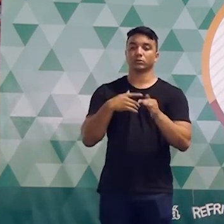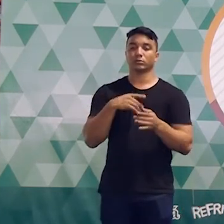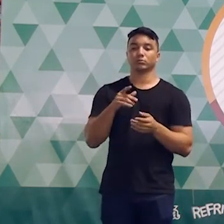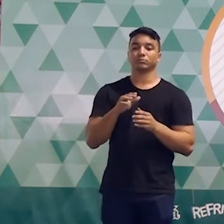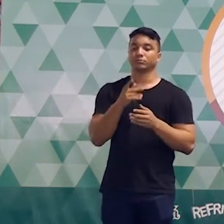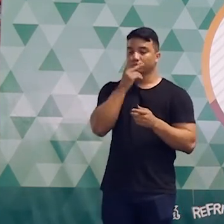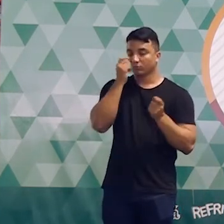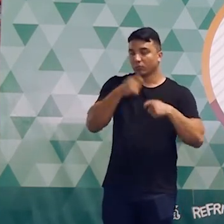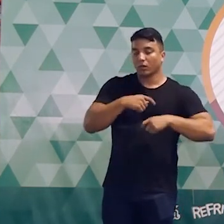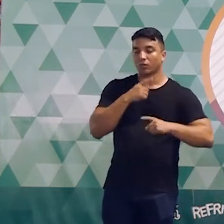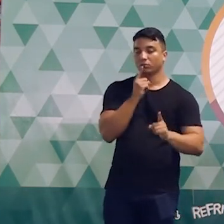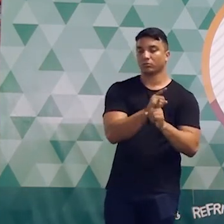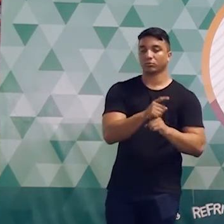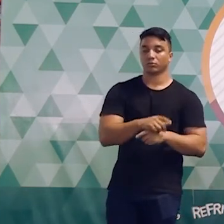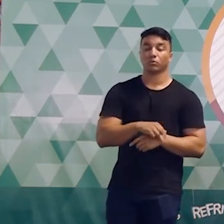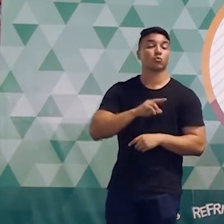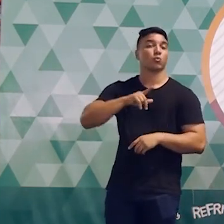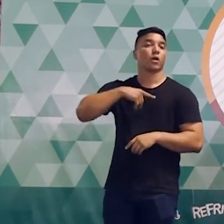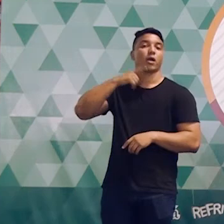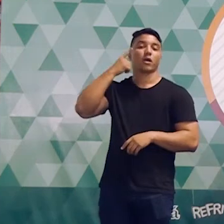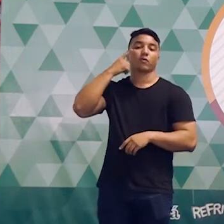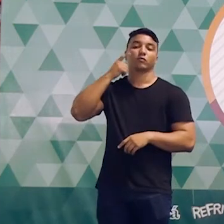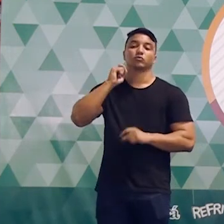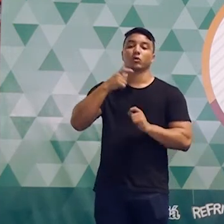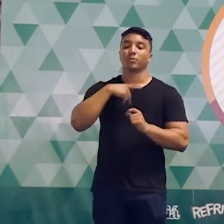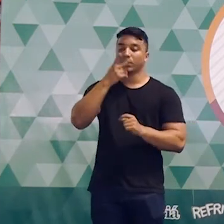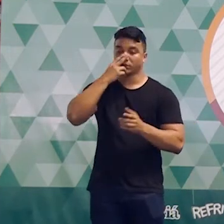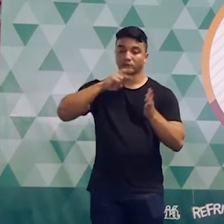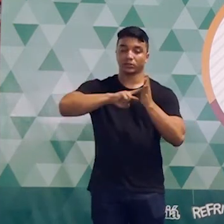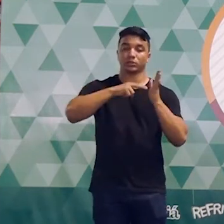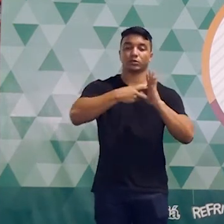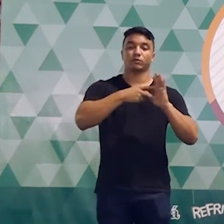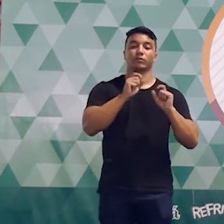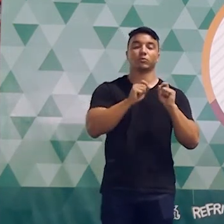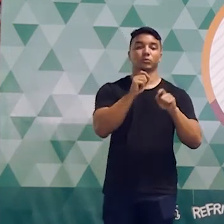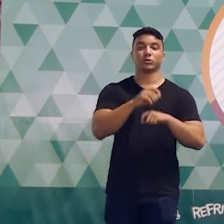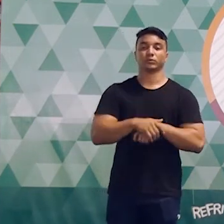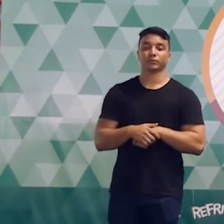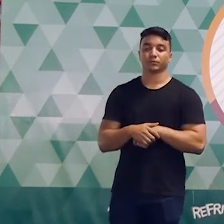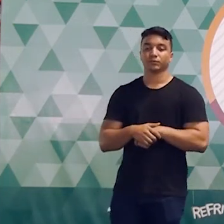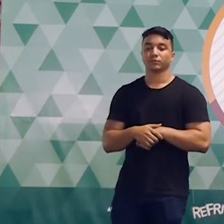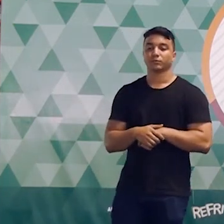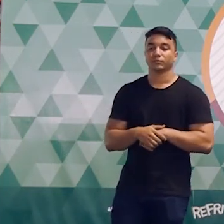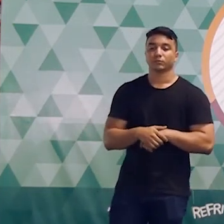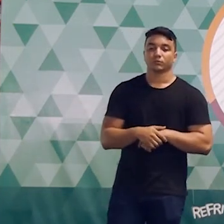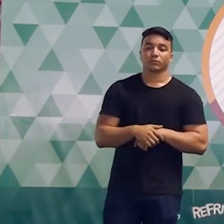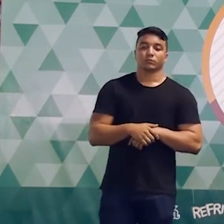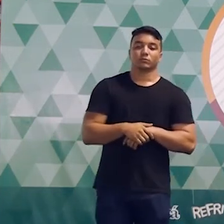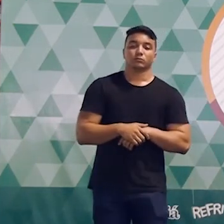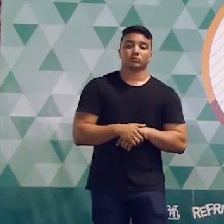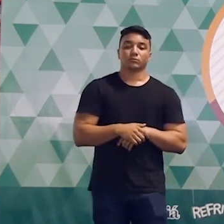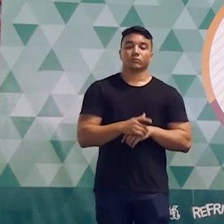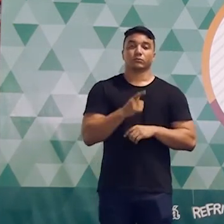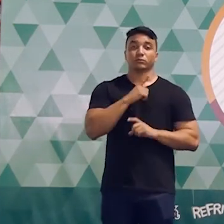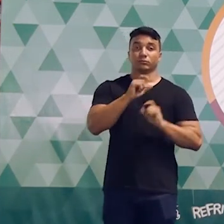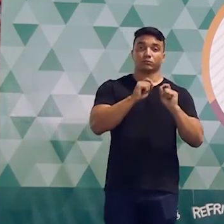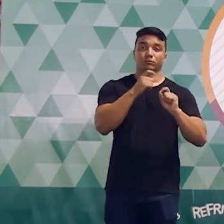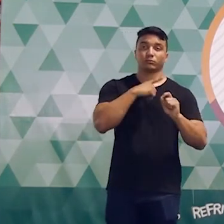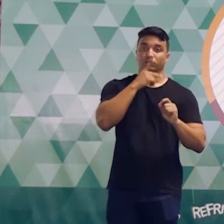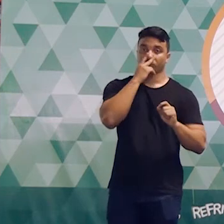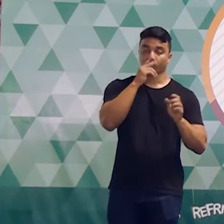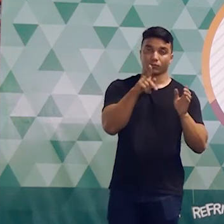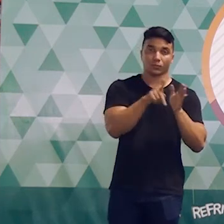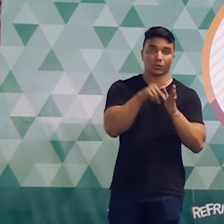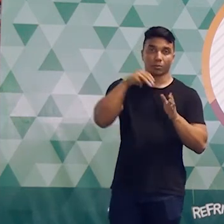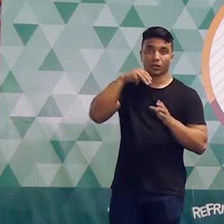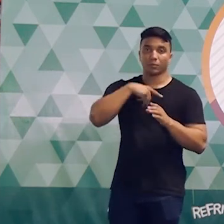boba, mas o que importa não é a fórmula, é o que ela significa, certo? Volto a dizer, essa aula aqui, depois de uma aula de